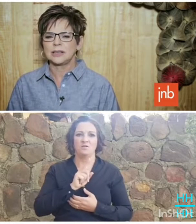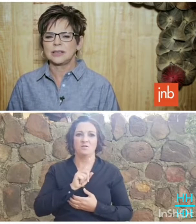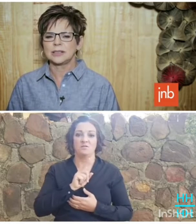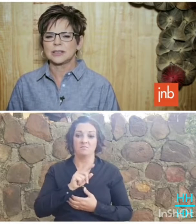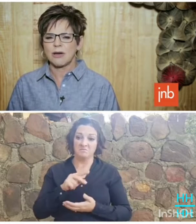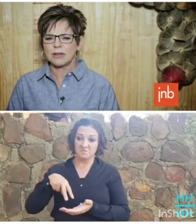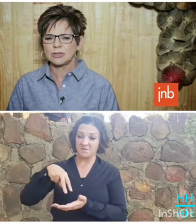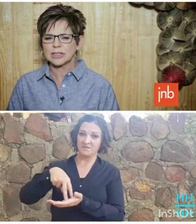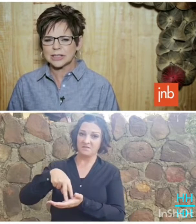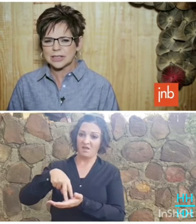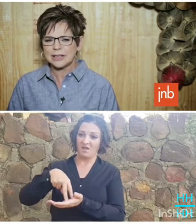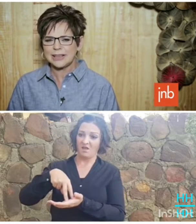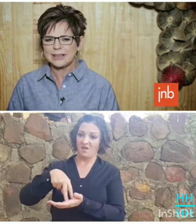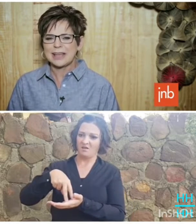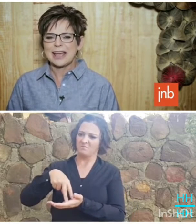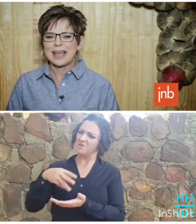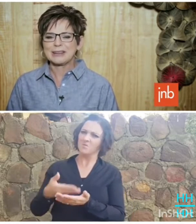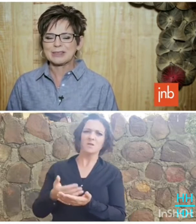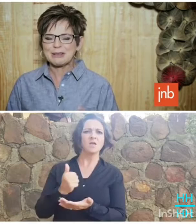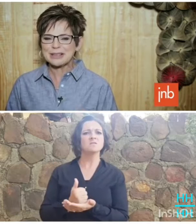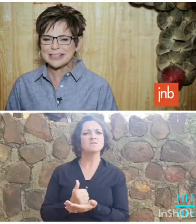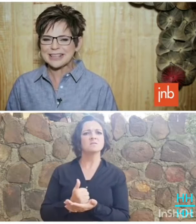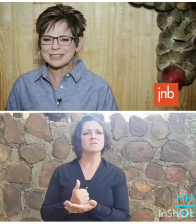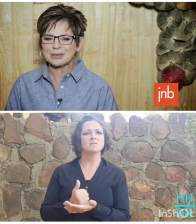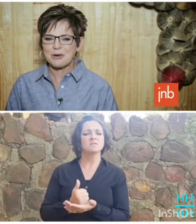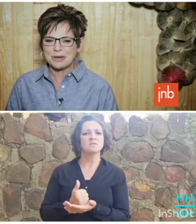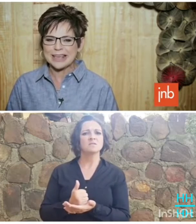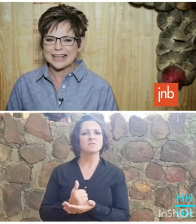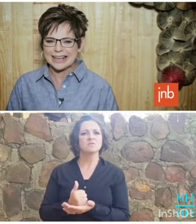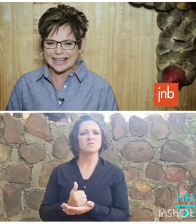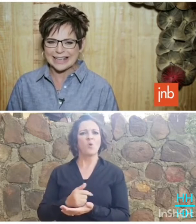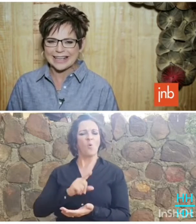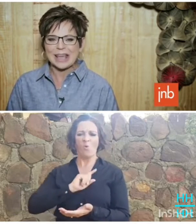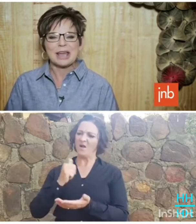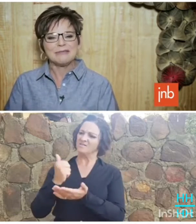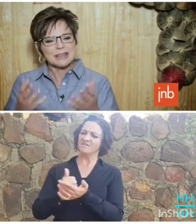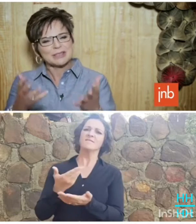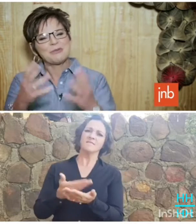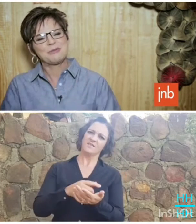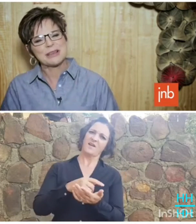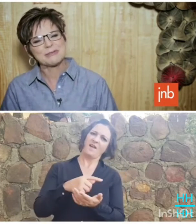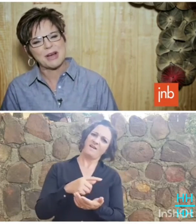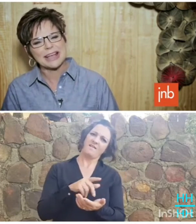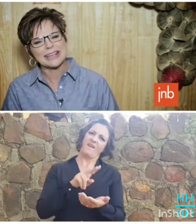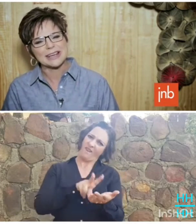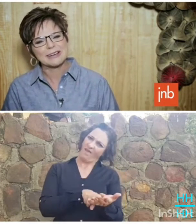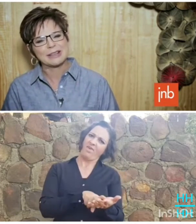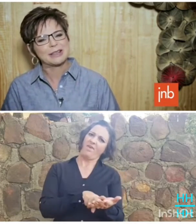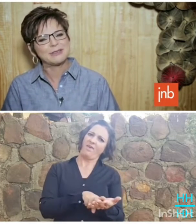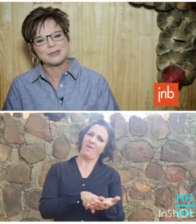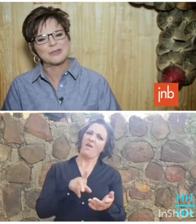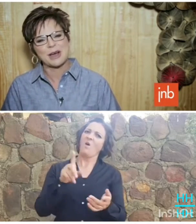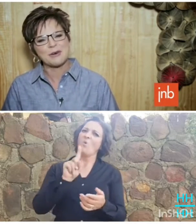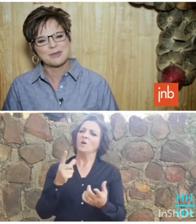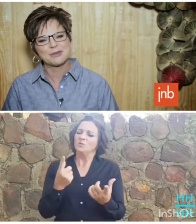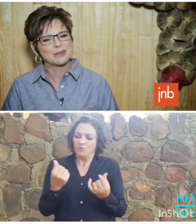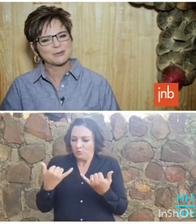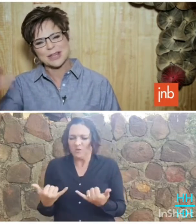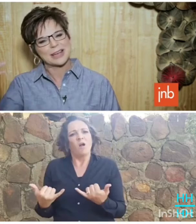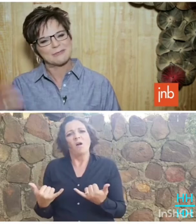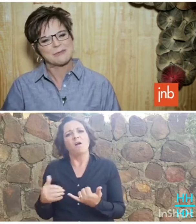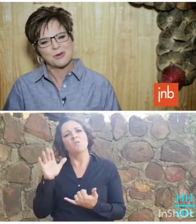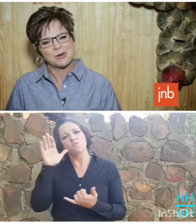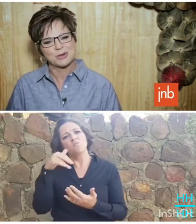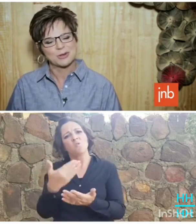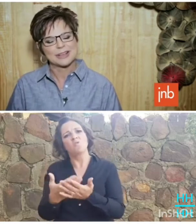nie staan as ons kan sitte. En ons gaan ook nie sit as ons een oubiekie kan leen nie. En wat is jou probleem nou eindelijk? Dit wat ons vandag moet doen,